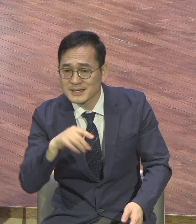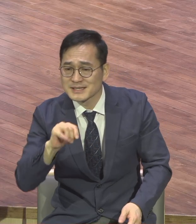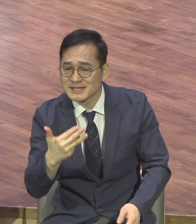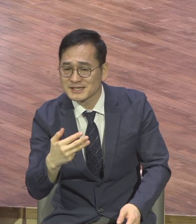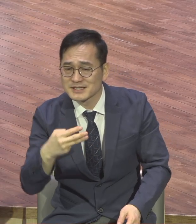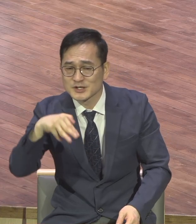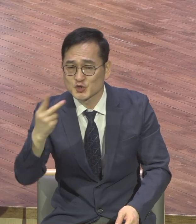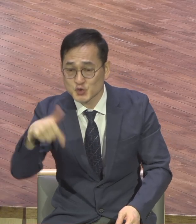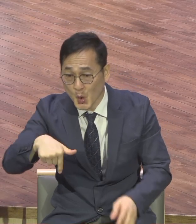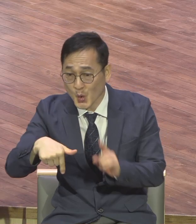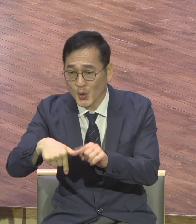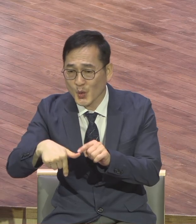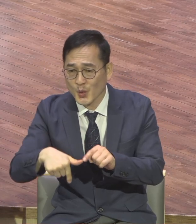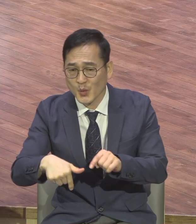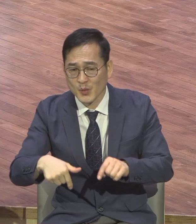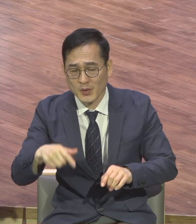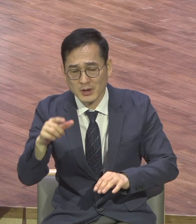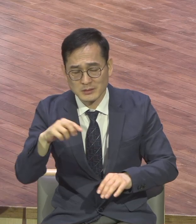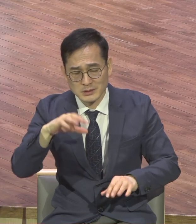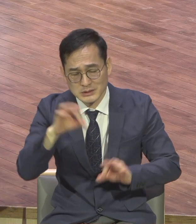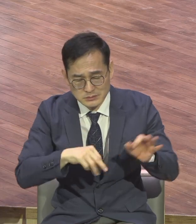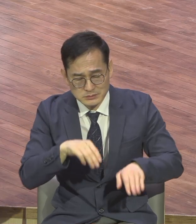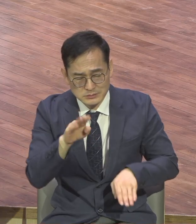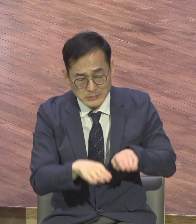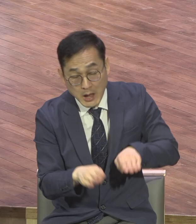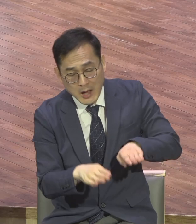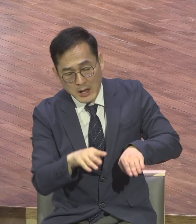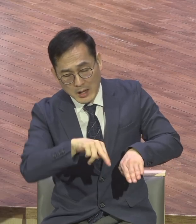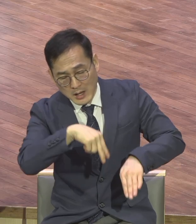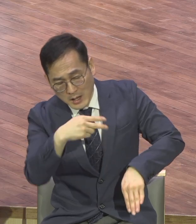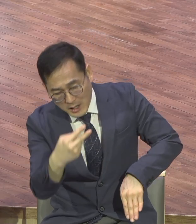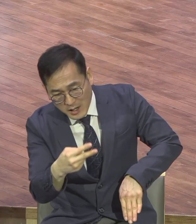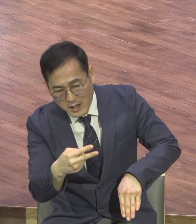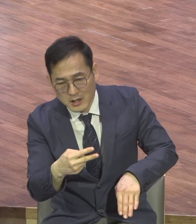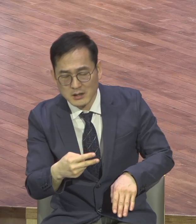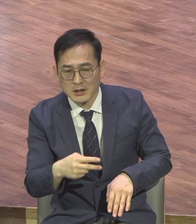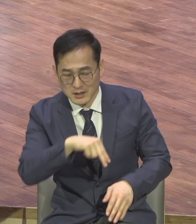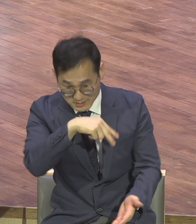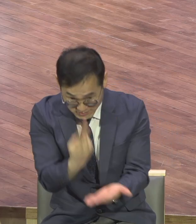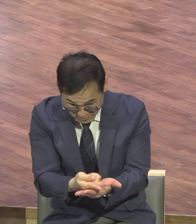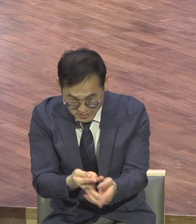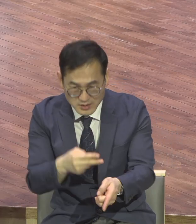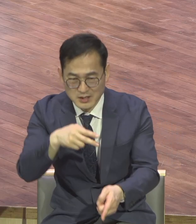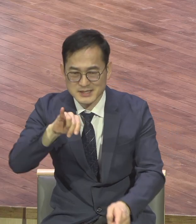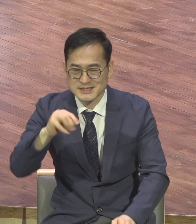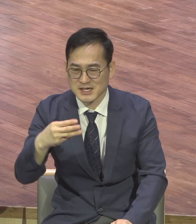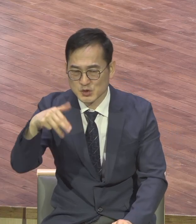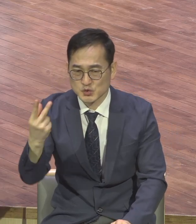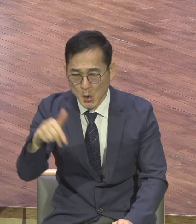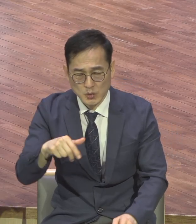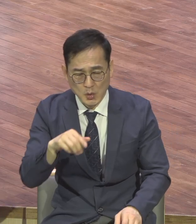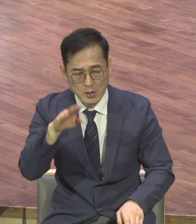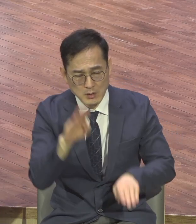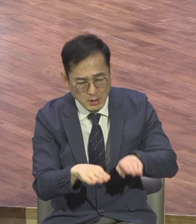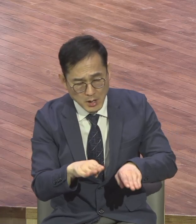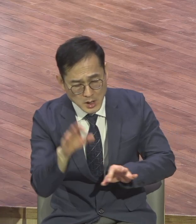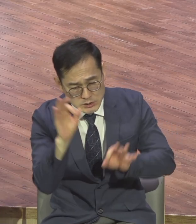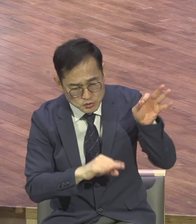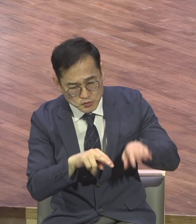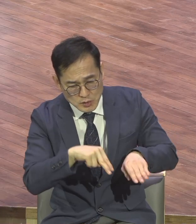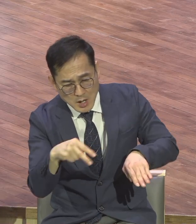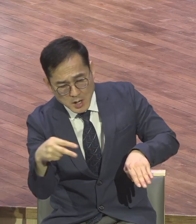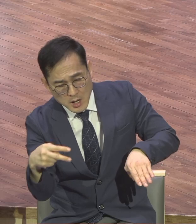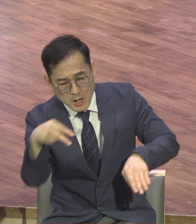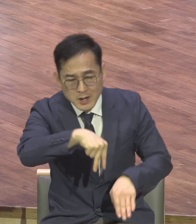있지만 비틀거리다가 바로 설 수 있는 그것을 실족이라 그러죠. 자, 이스라엘